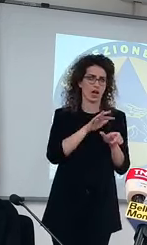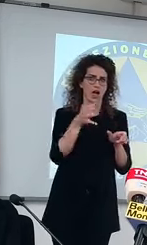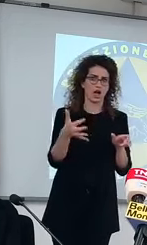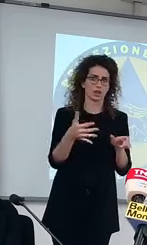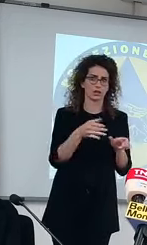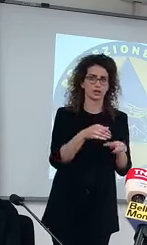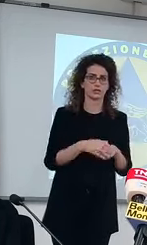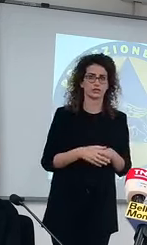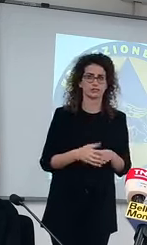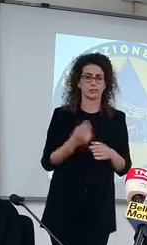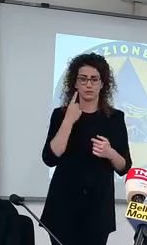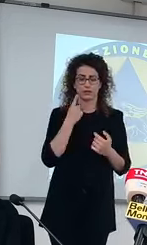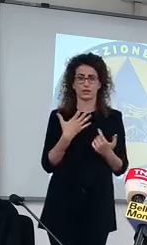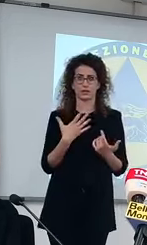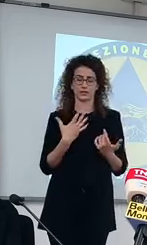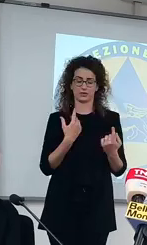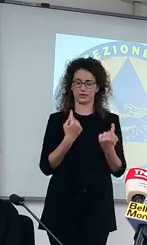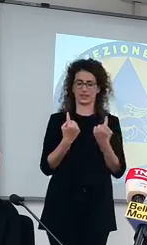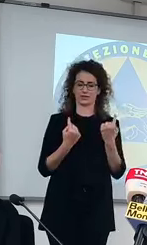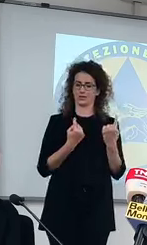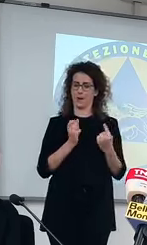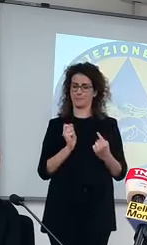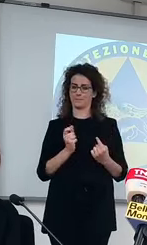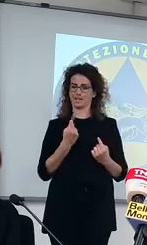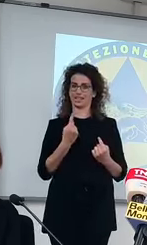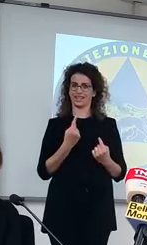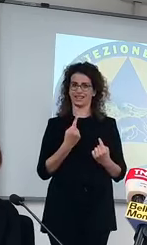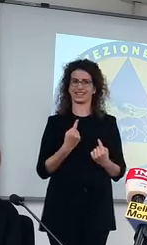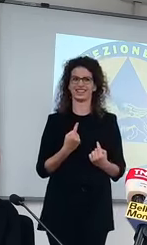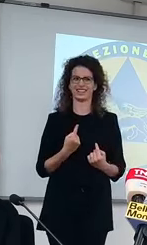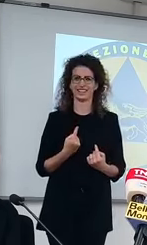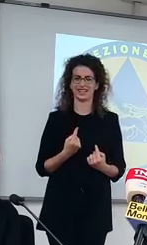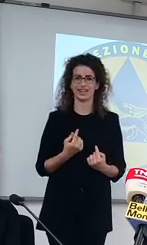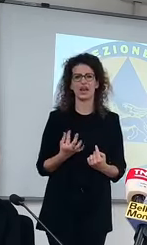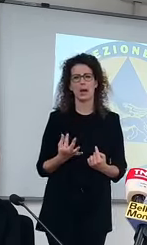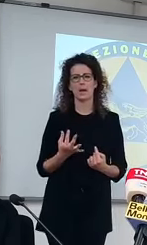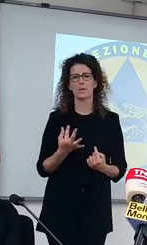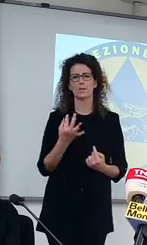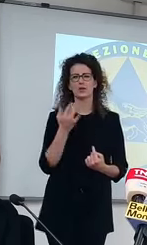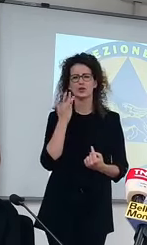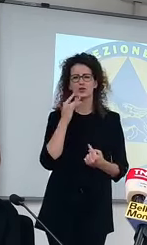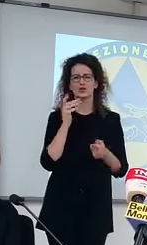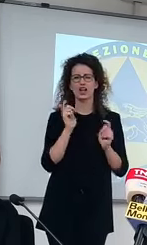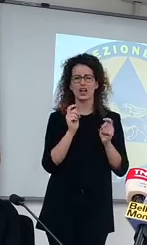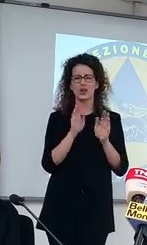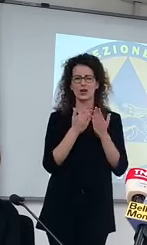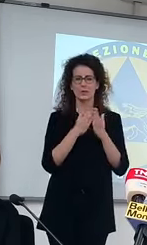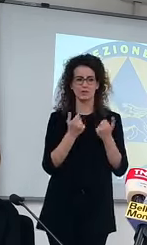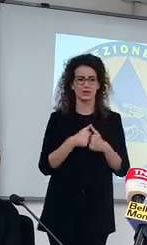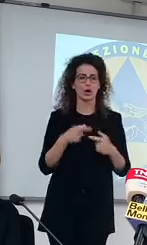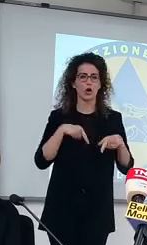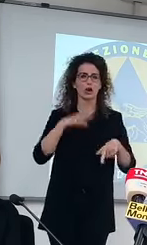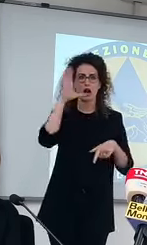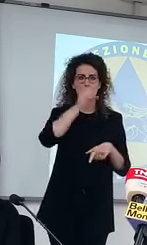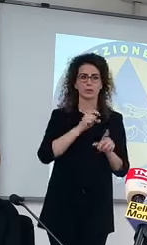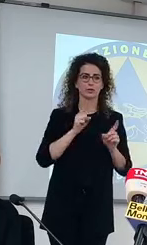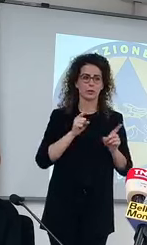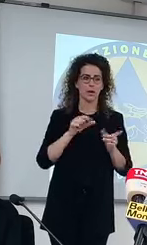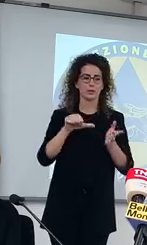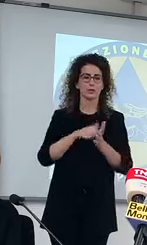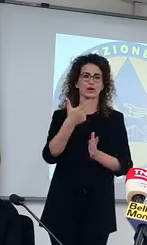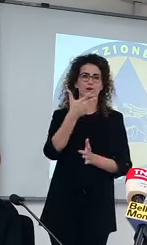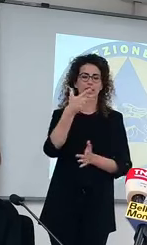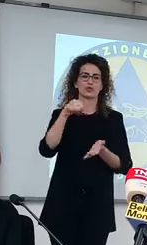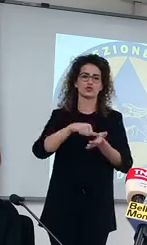Non so, è diventato un giallo. Però è diventato un giallo. A questo punto abbiamo capito che c'è un problema nei centri